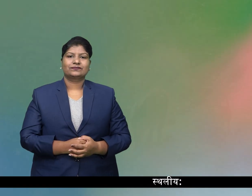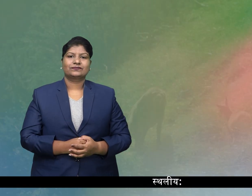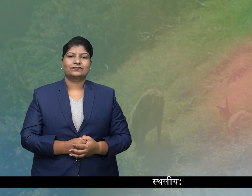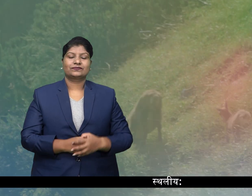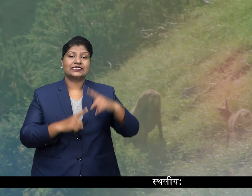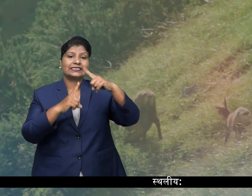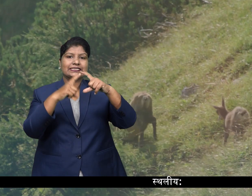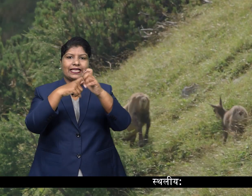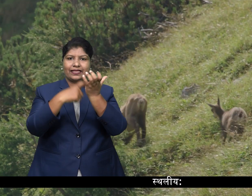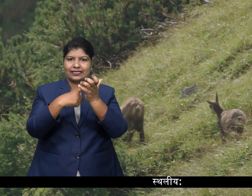स्थलीय।